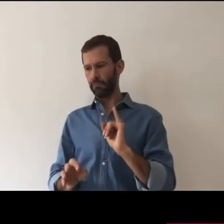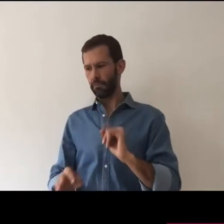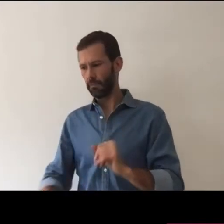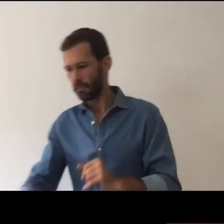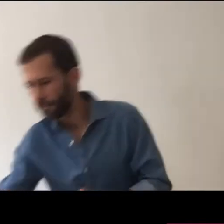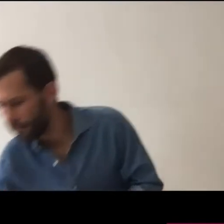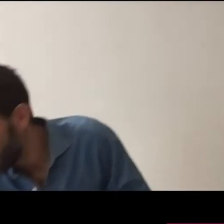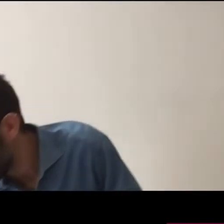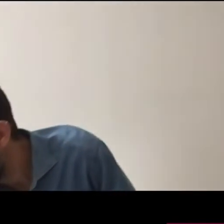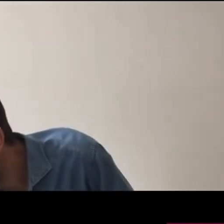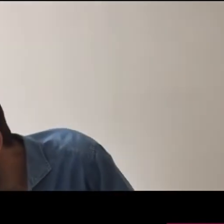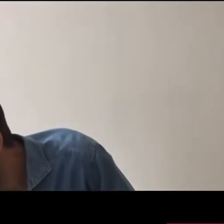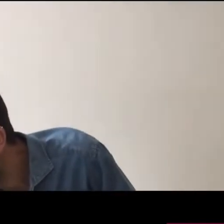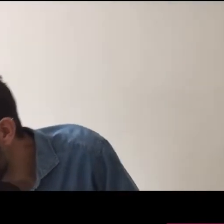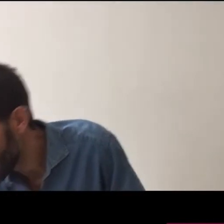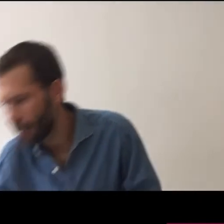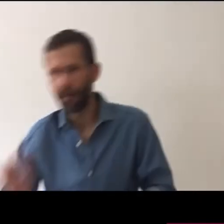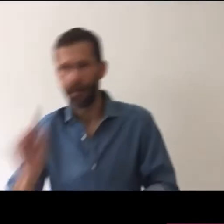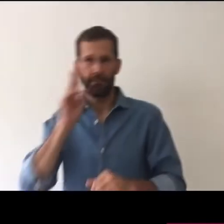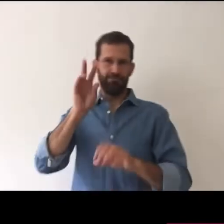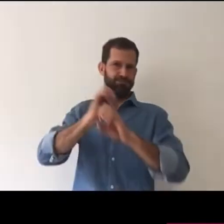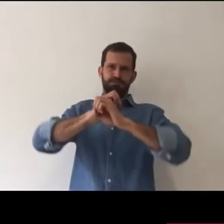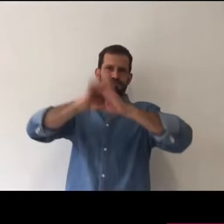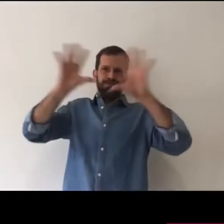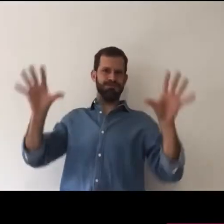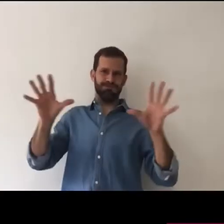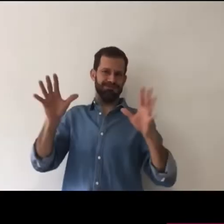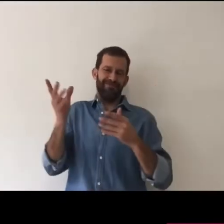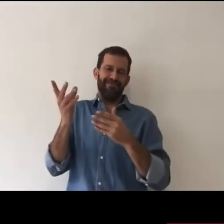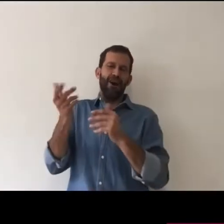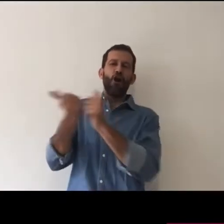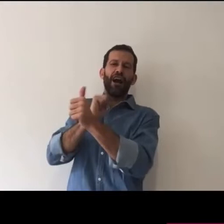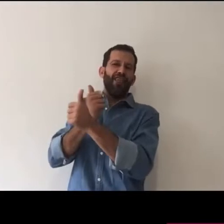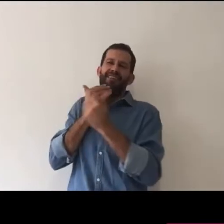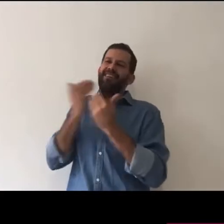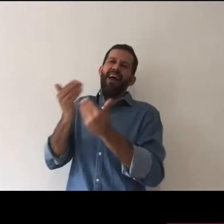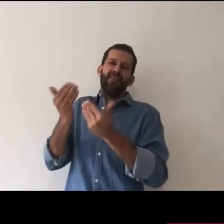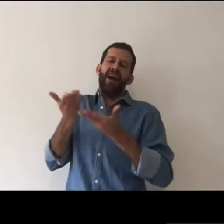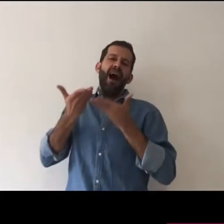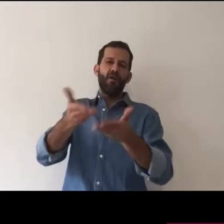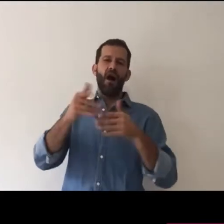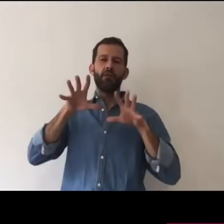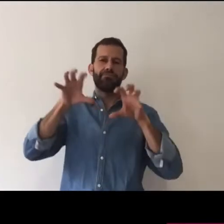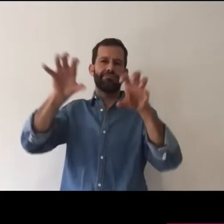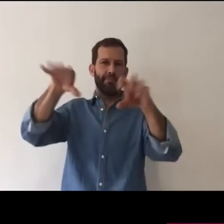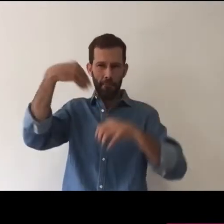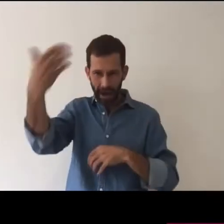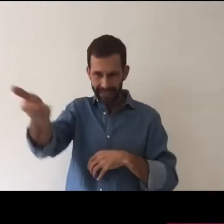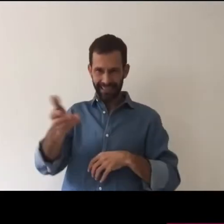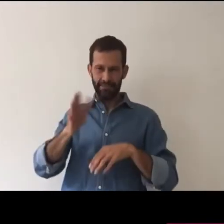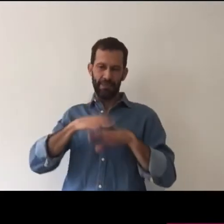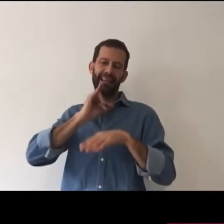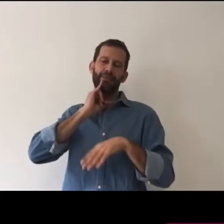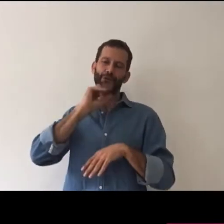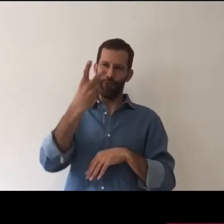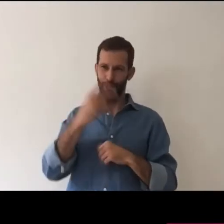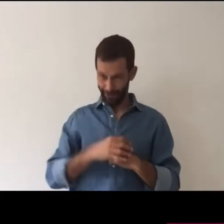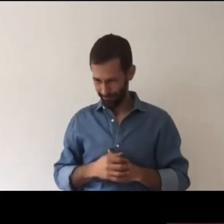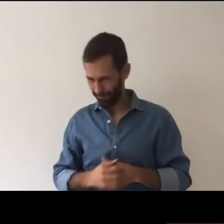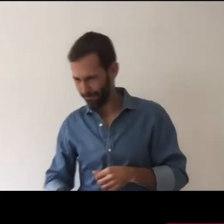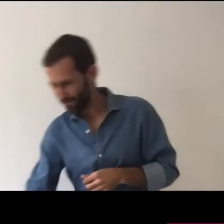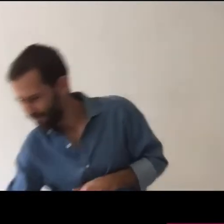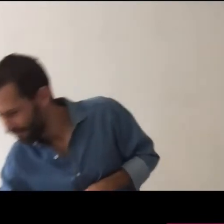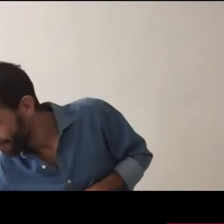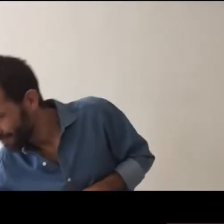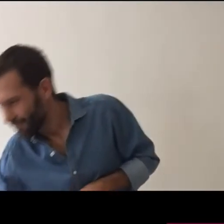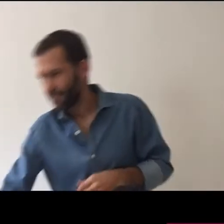en el gráfico que efectivamente se ve claramente que hay un enriquecimiento por concreción, ya que los